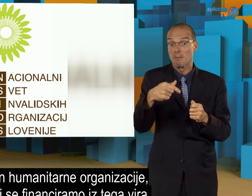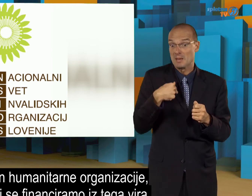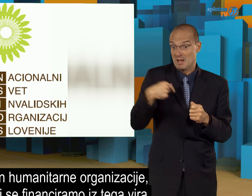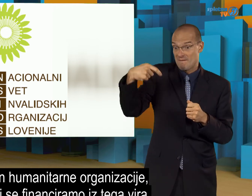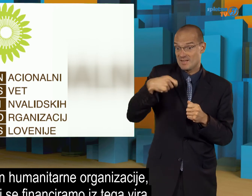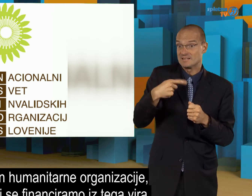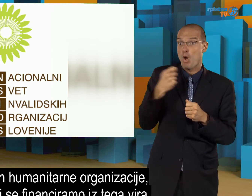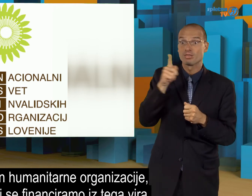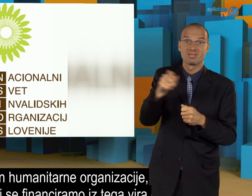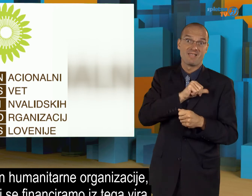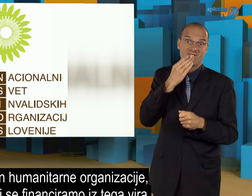financiramo iz tega vira.